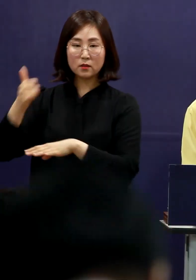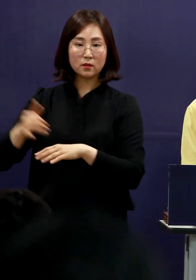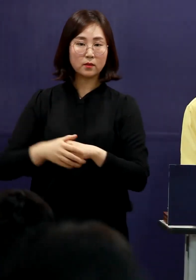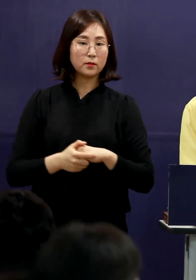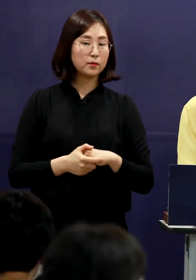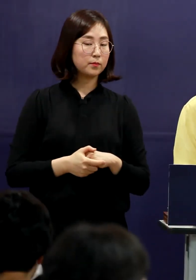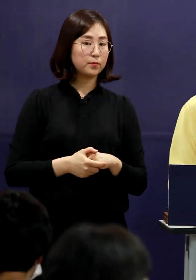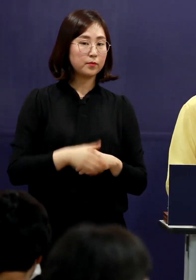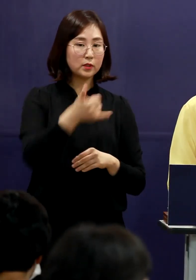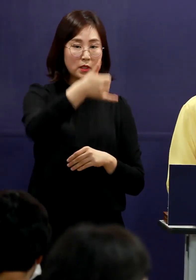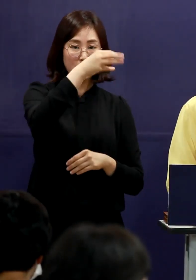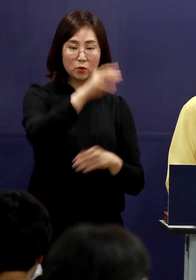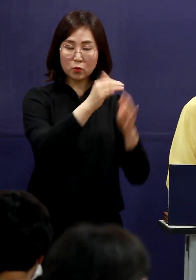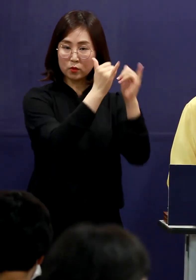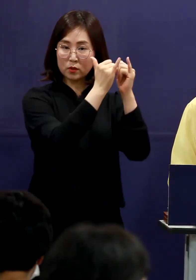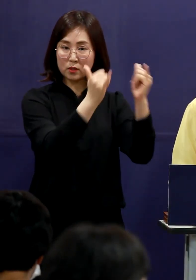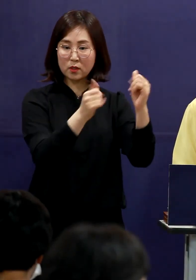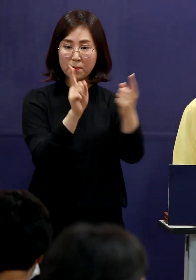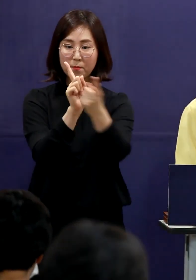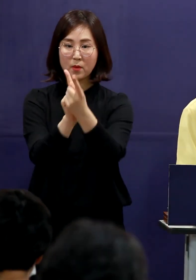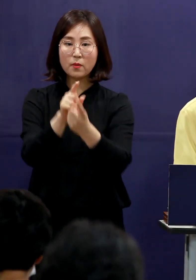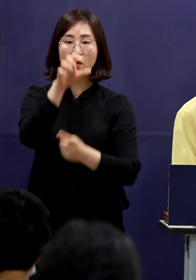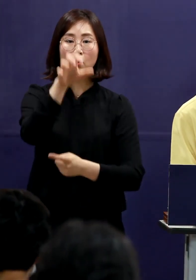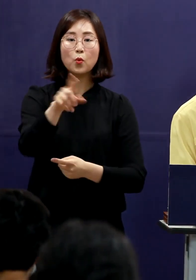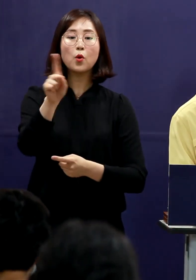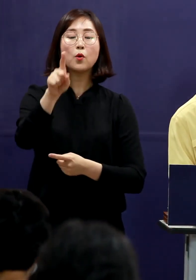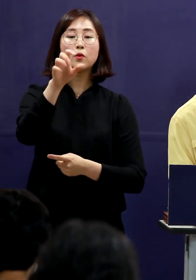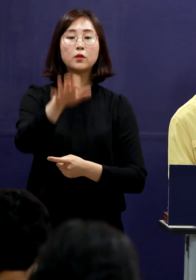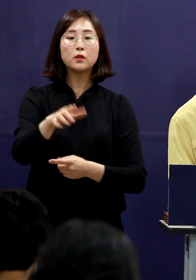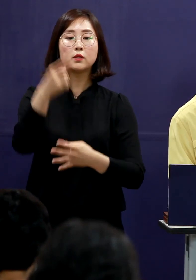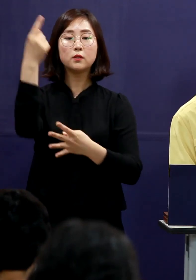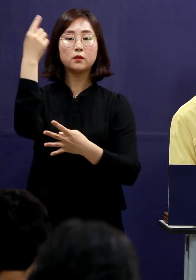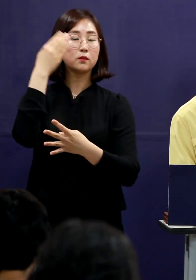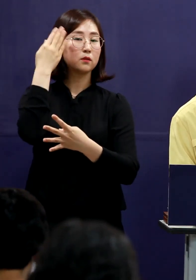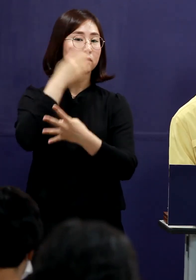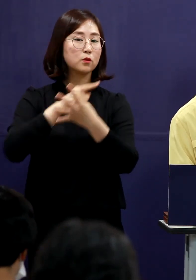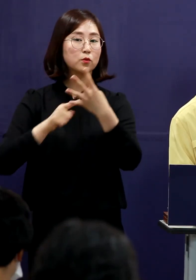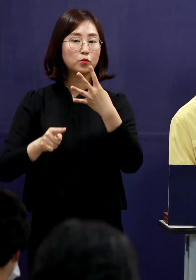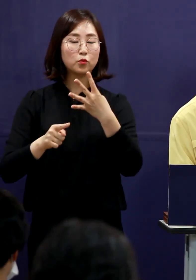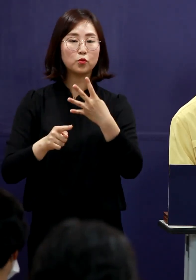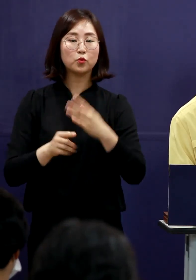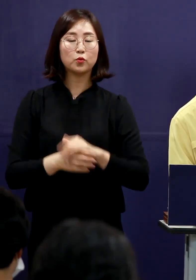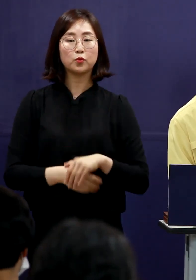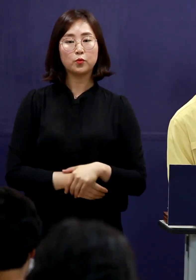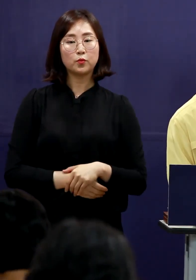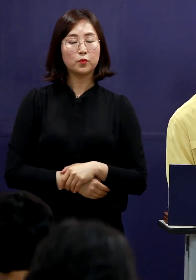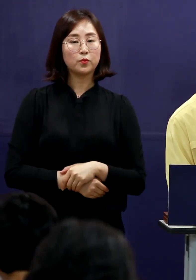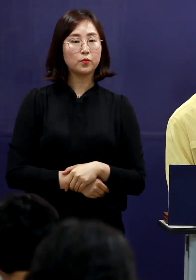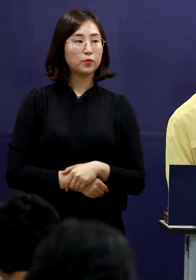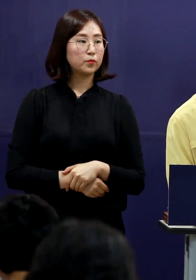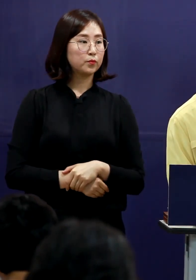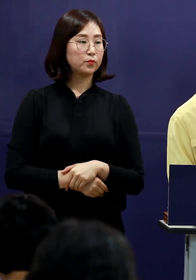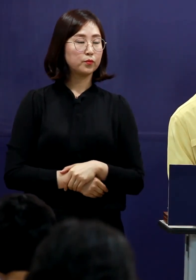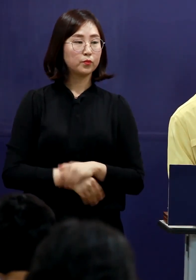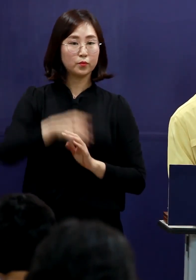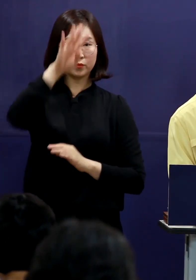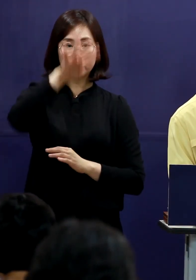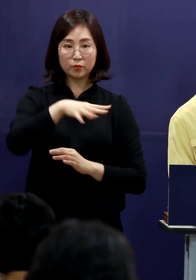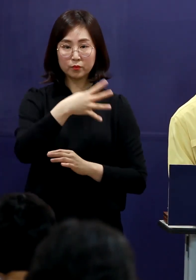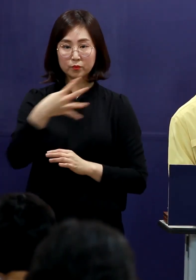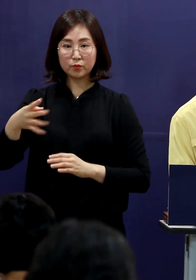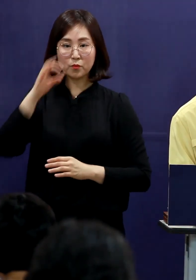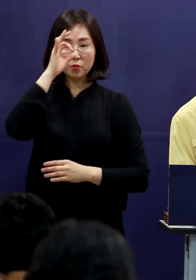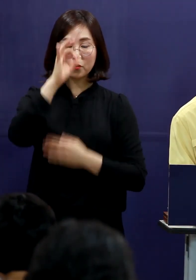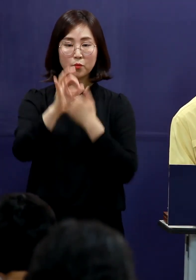자세한 상황은 그 보건정책과장님 나와 계시니까 이거 표에 분명히 나와 있습니다. 그러니까 지금 우리 세종